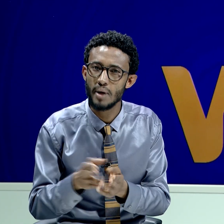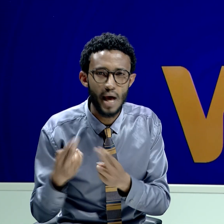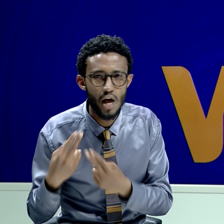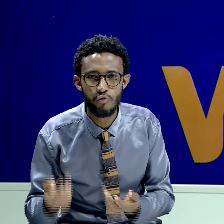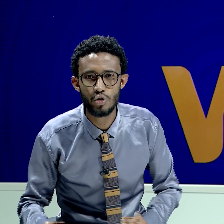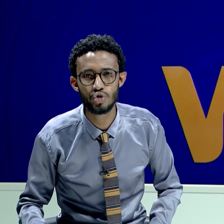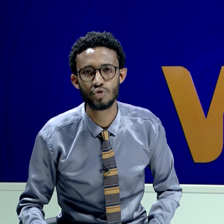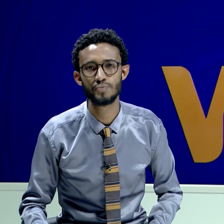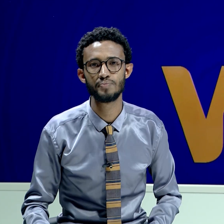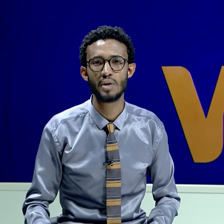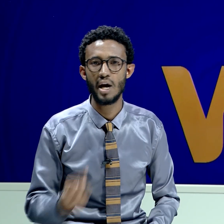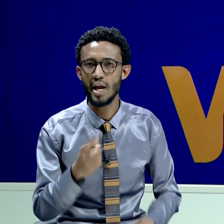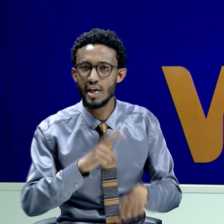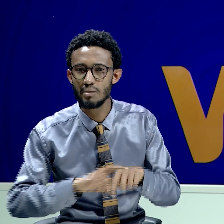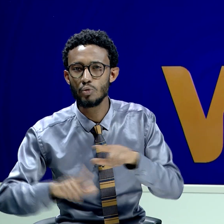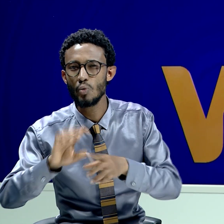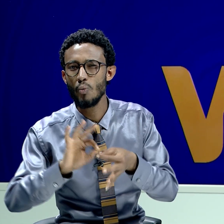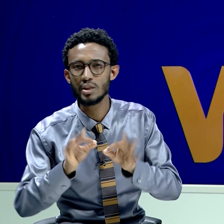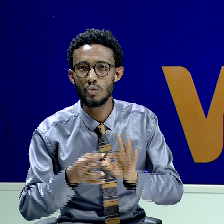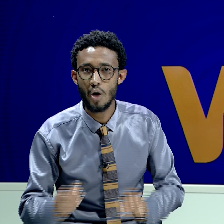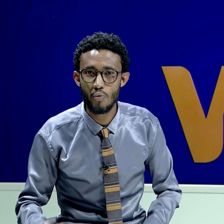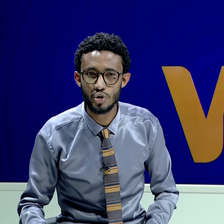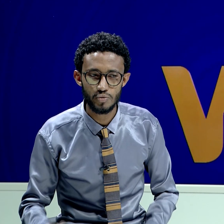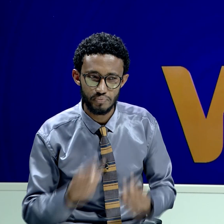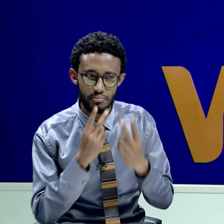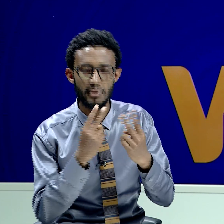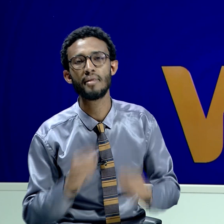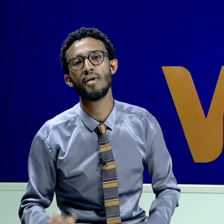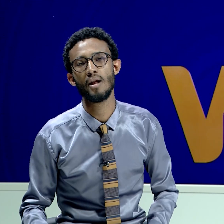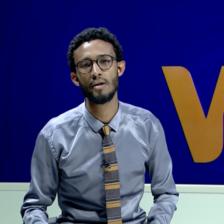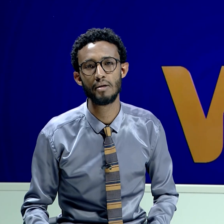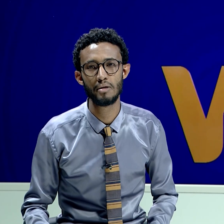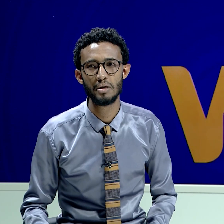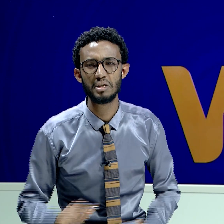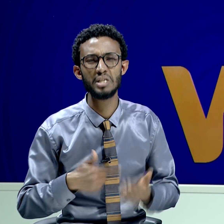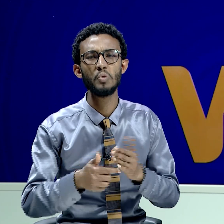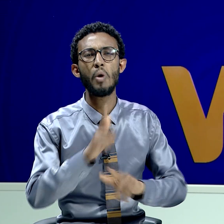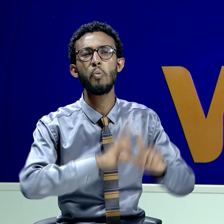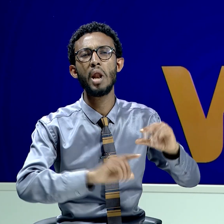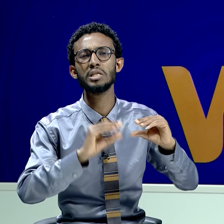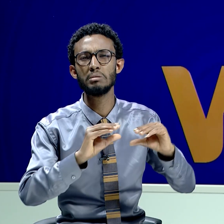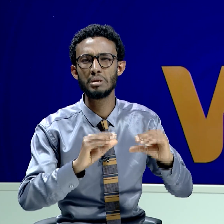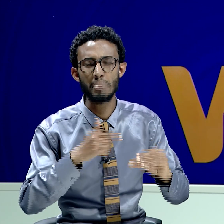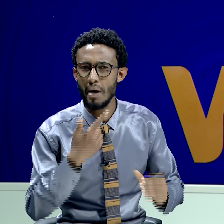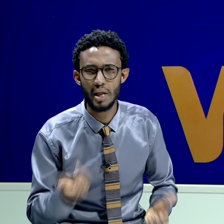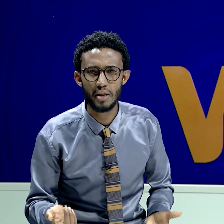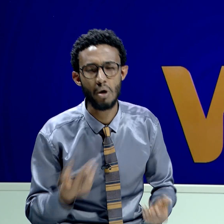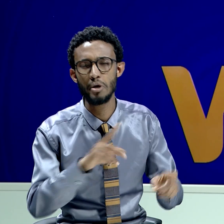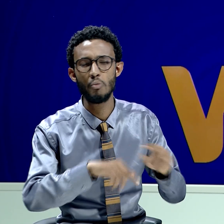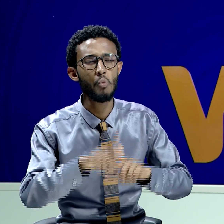هلا فوجو دايدك زي ملك قام قاصر قام موجو يتهيأ لازم قام قال يستمر بمالت وين بدمو قام